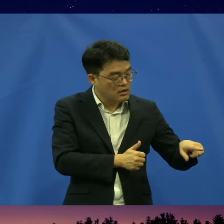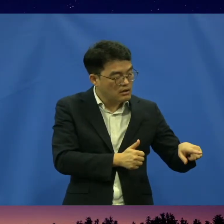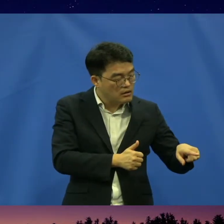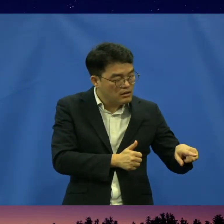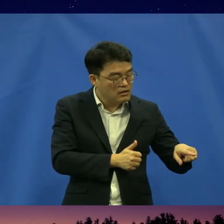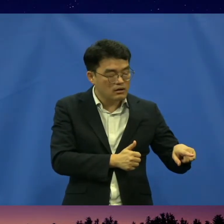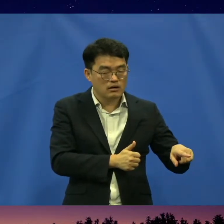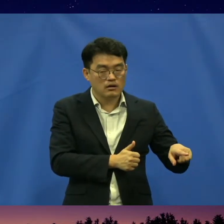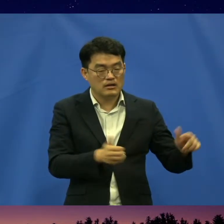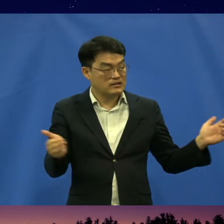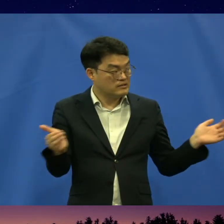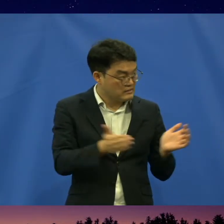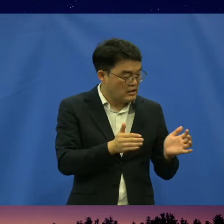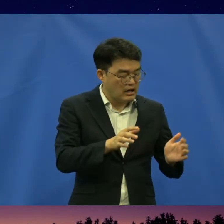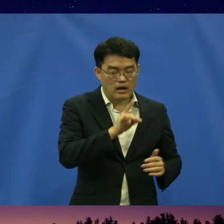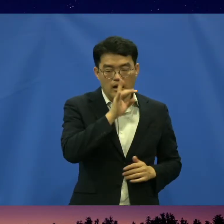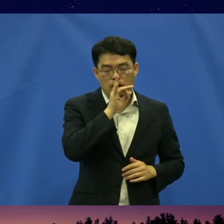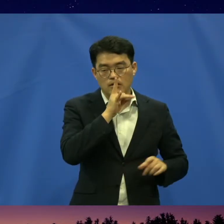실력이에요.